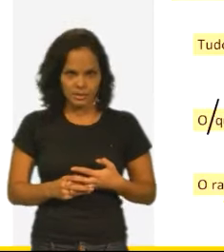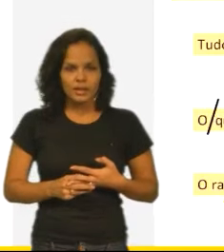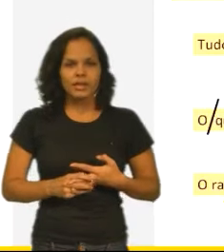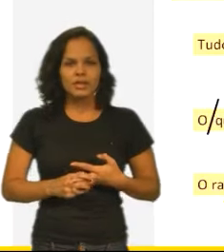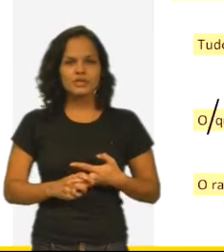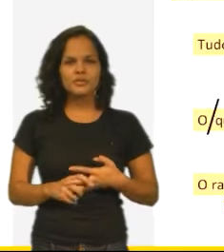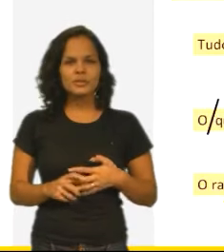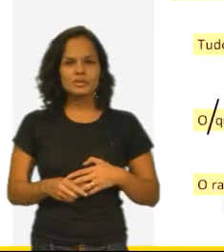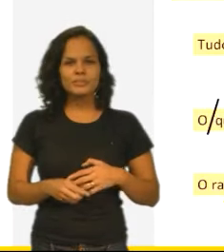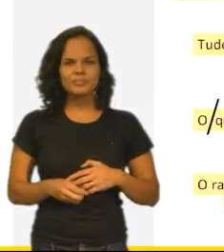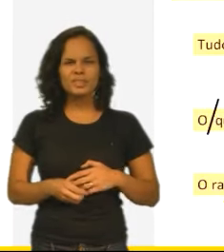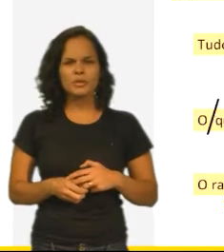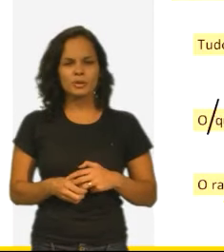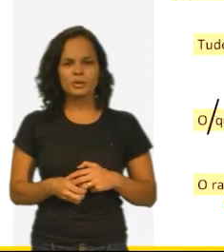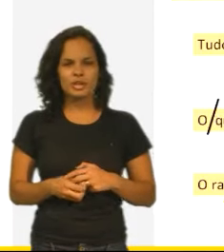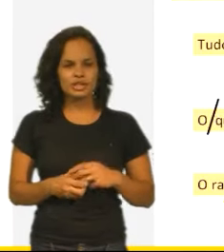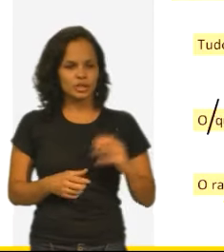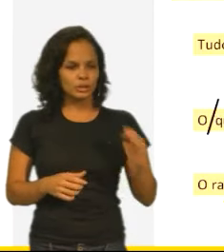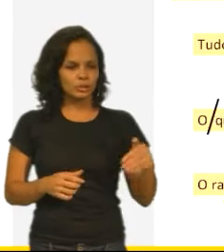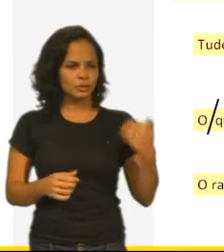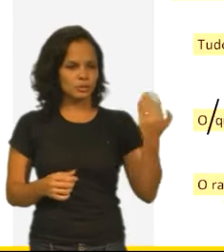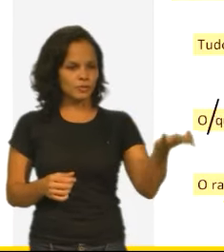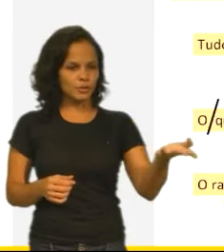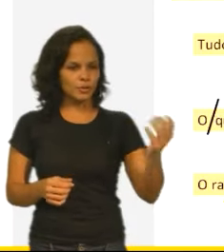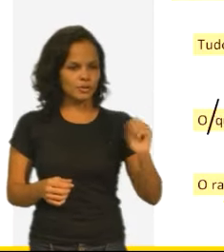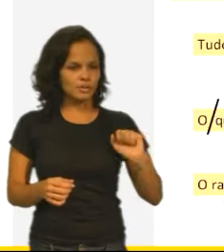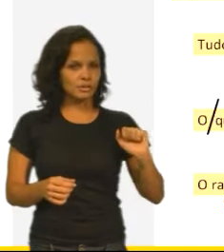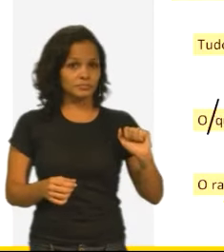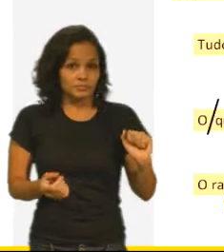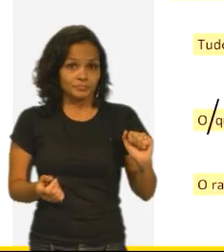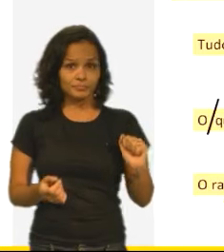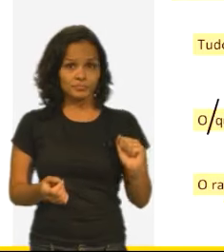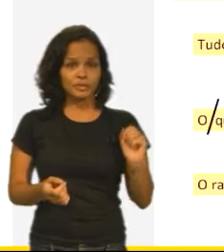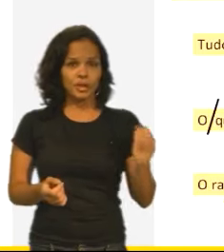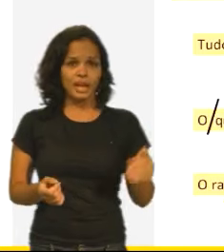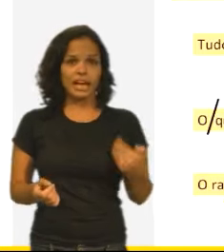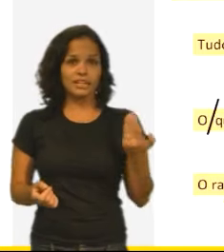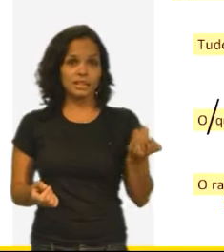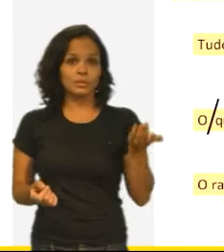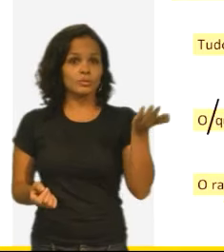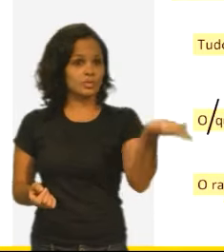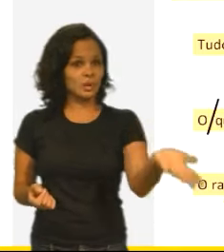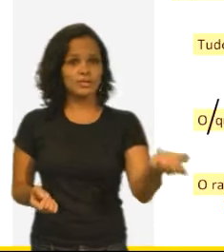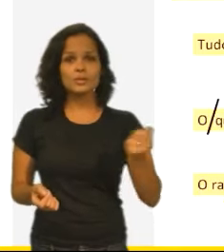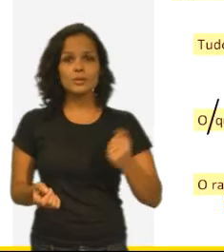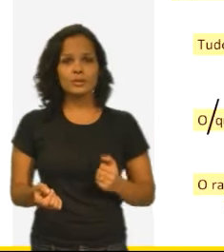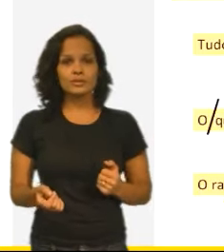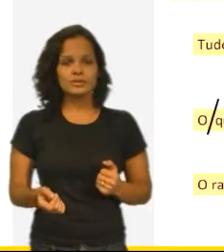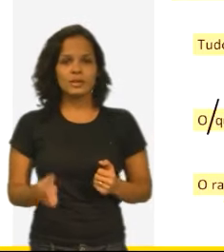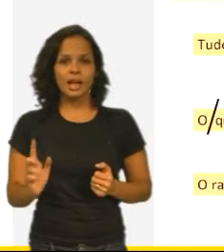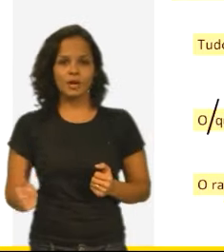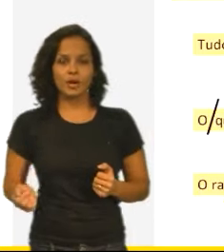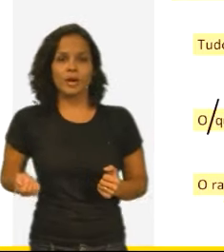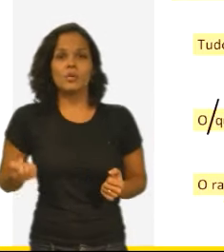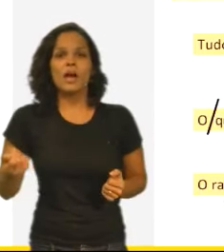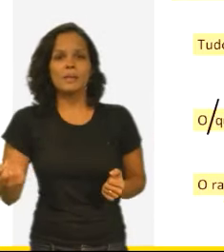Difícil? Tranquilo, gente. Tudo são flores. Aquilo são as cores. Agora, o